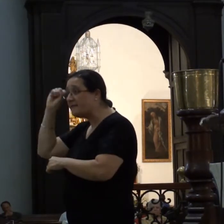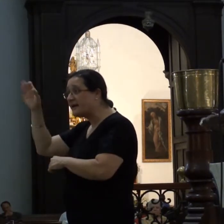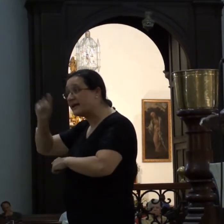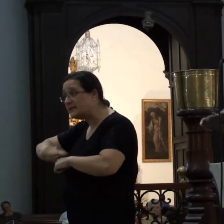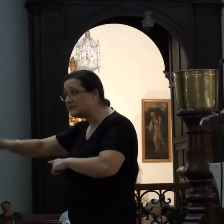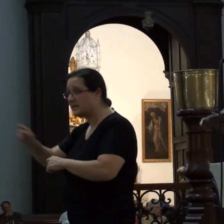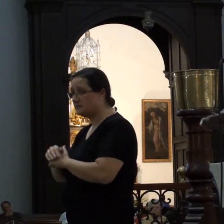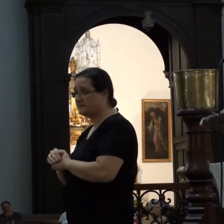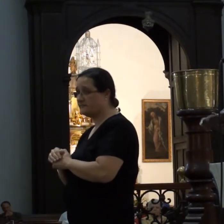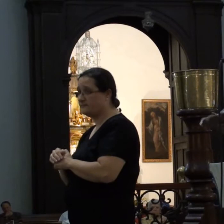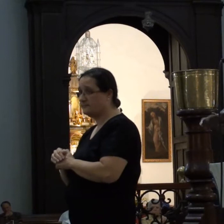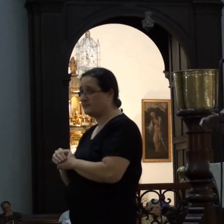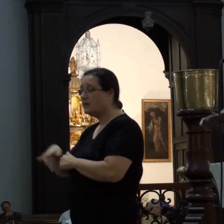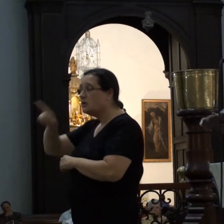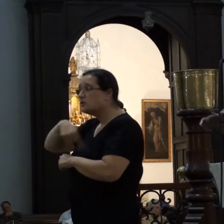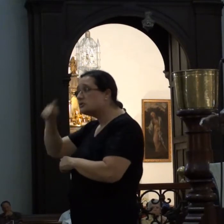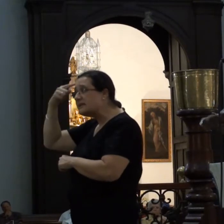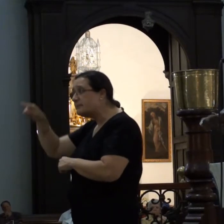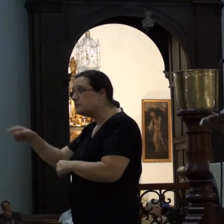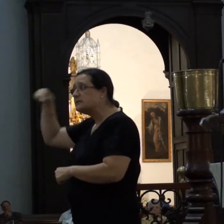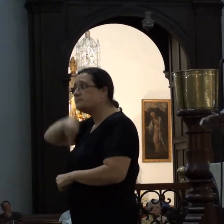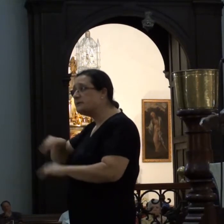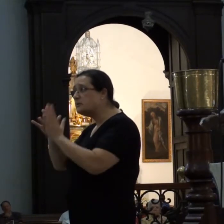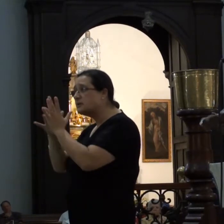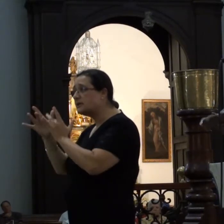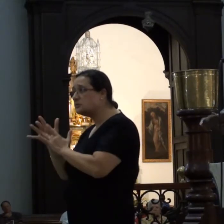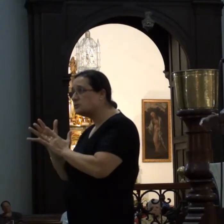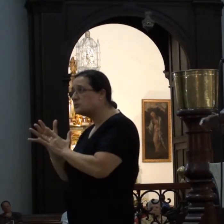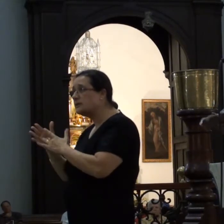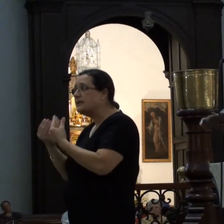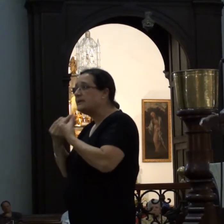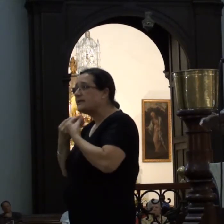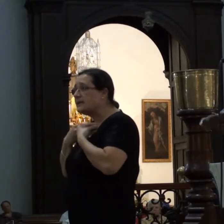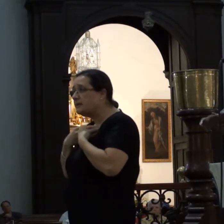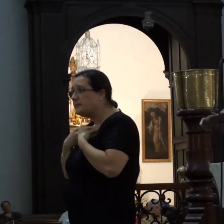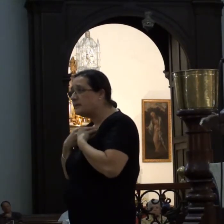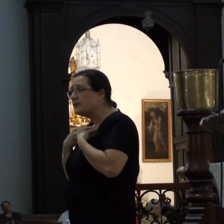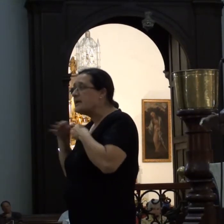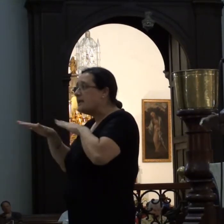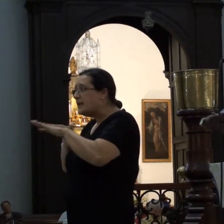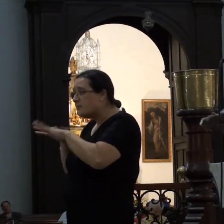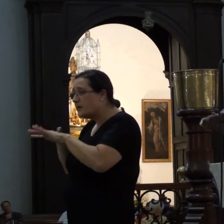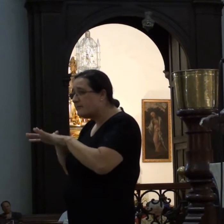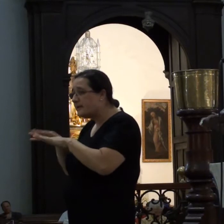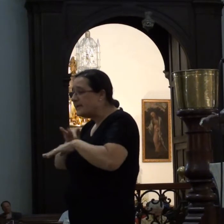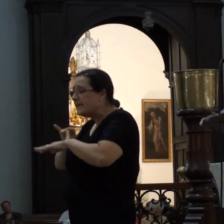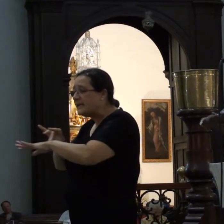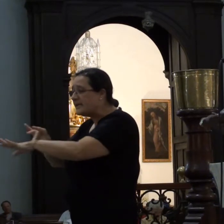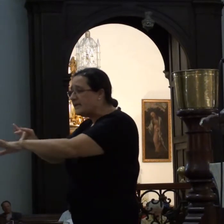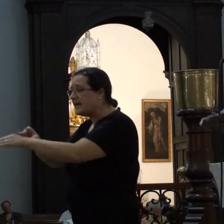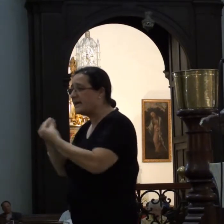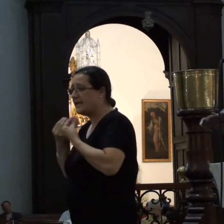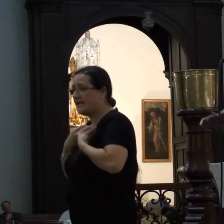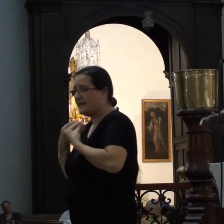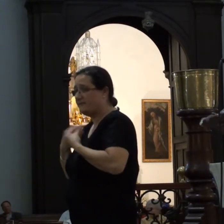sabemos que el espíritu de Jesús que le habita le mueve y le conduce en su vida